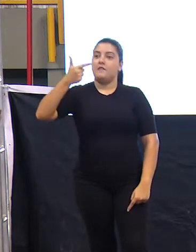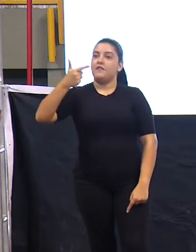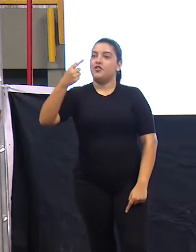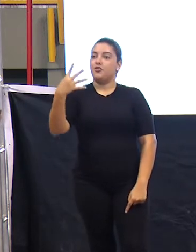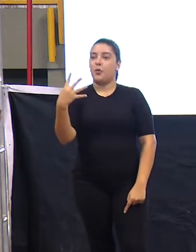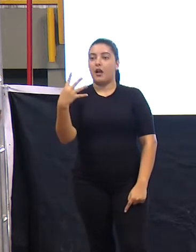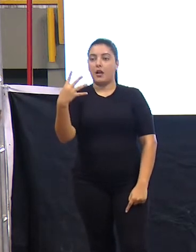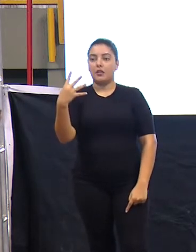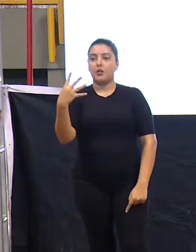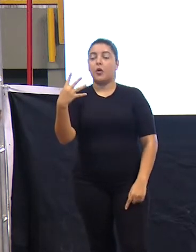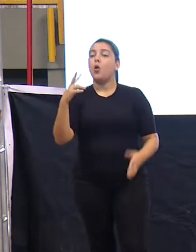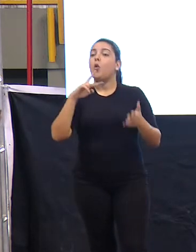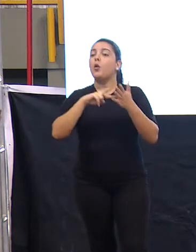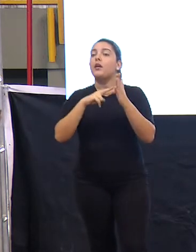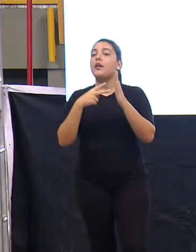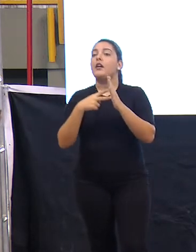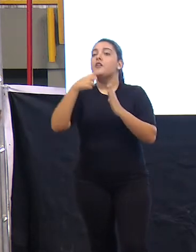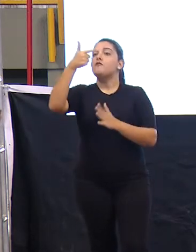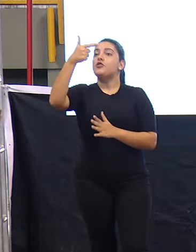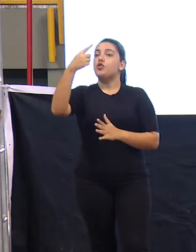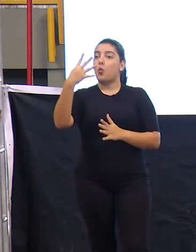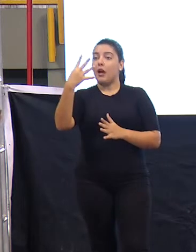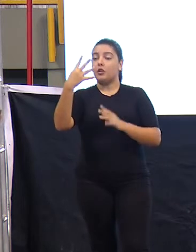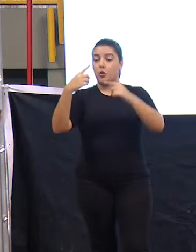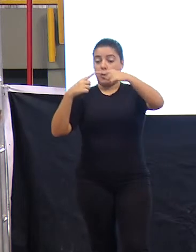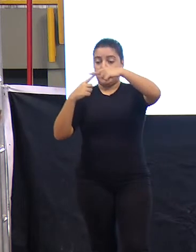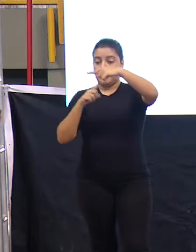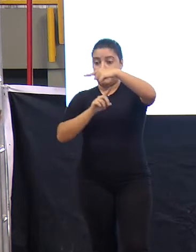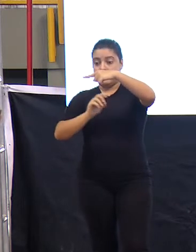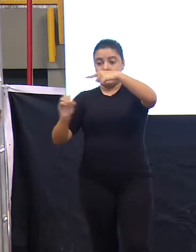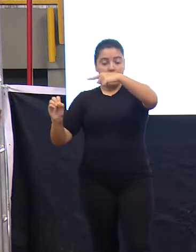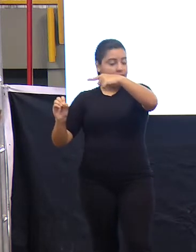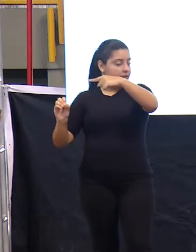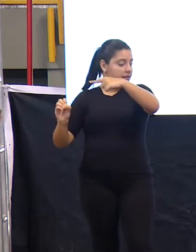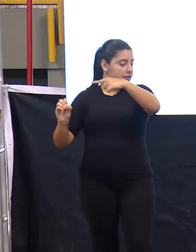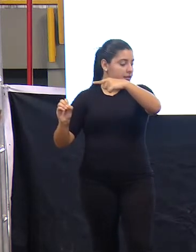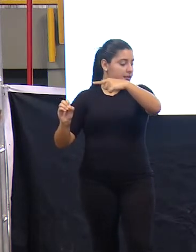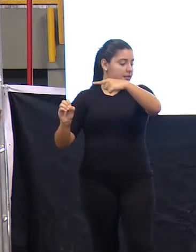24. E o que é 24 sobre 100? 24%.